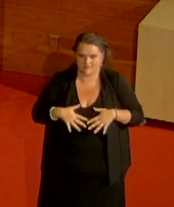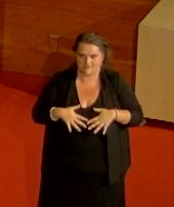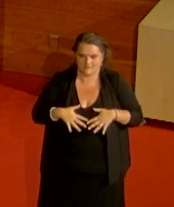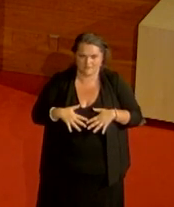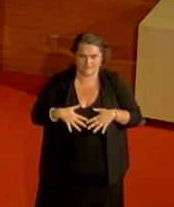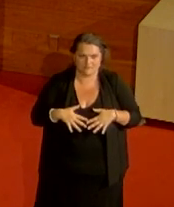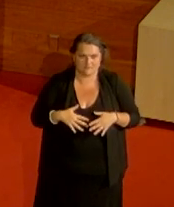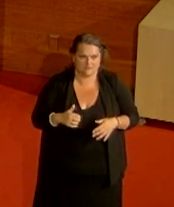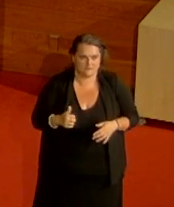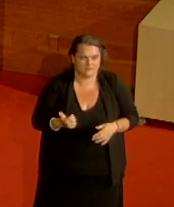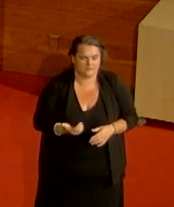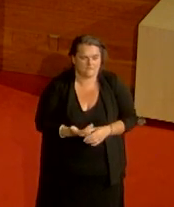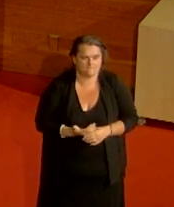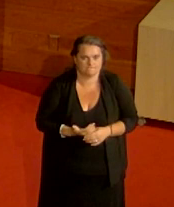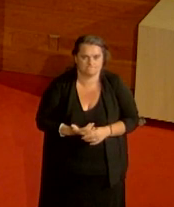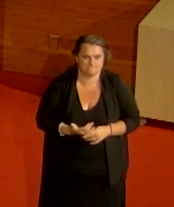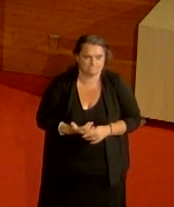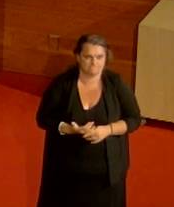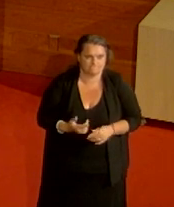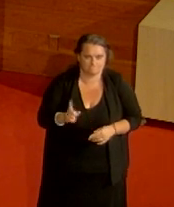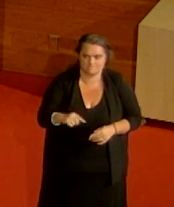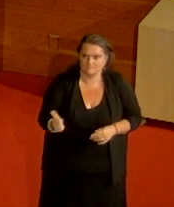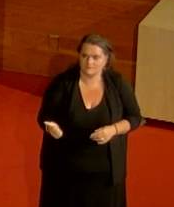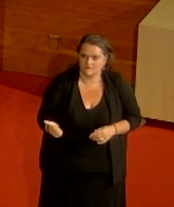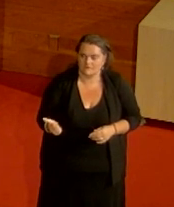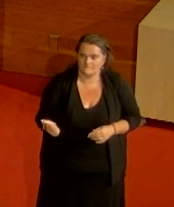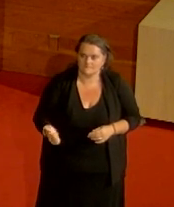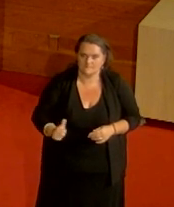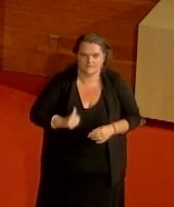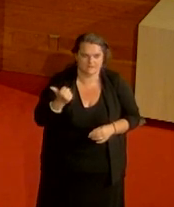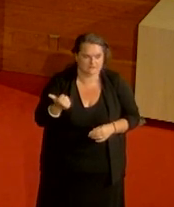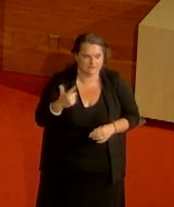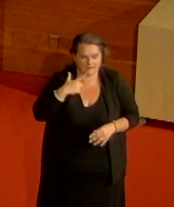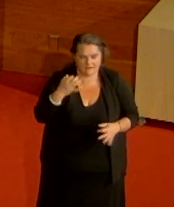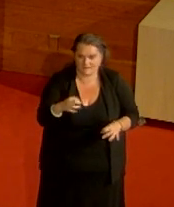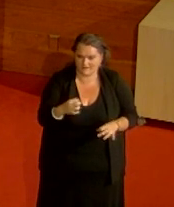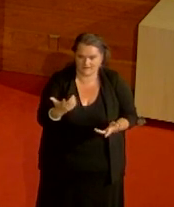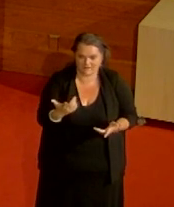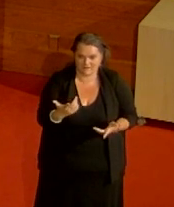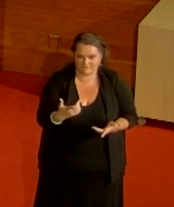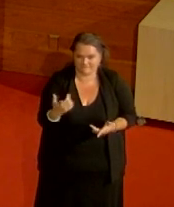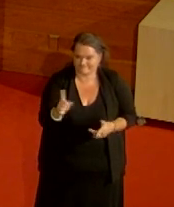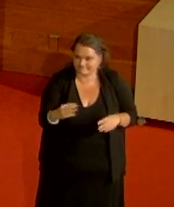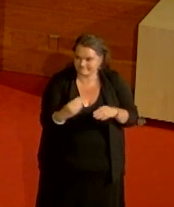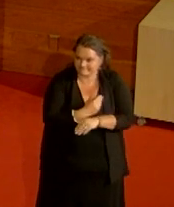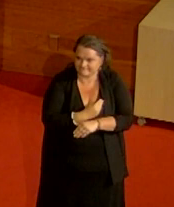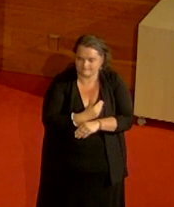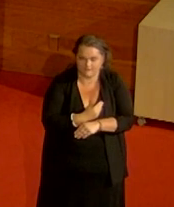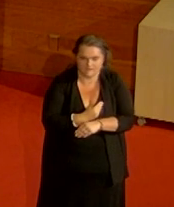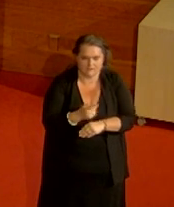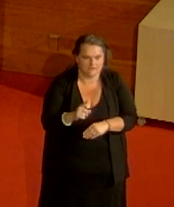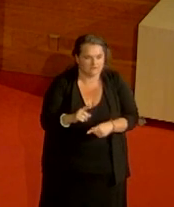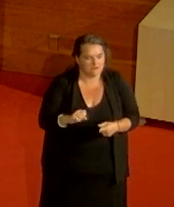ficciones distópicas y de y de sobreinformación que en lugar de ejercer una presión de